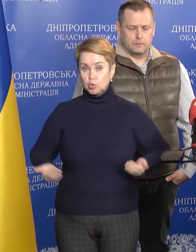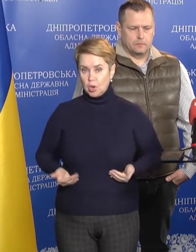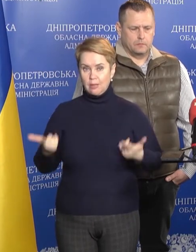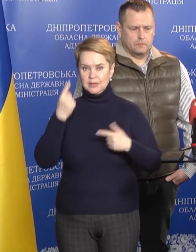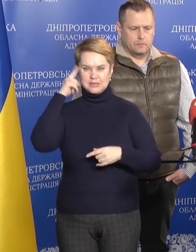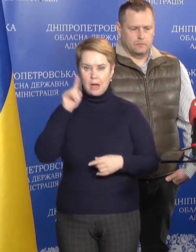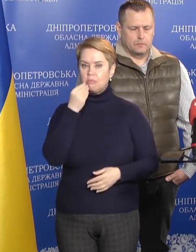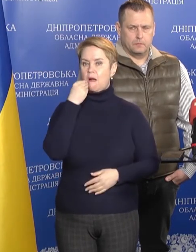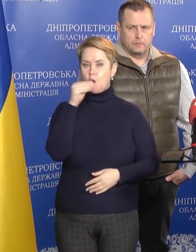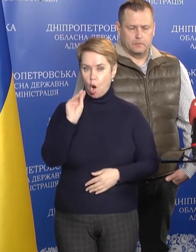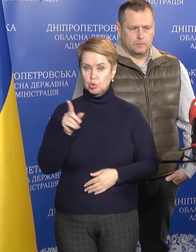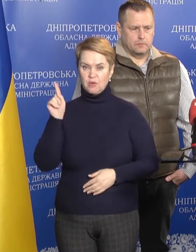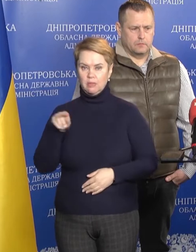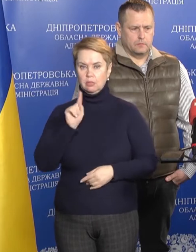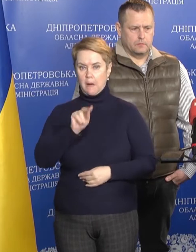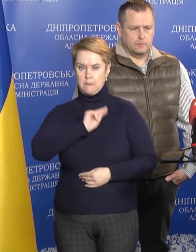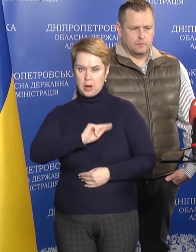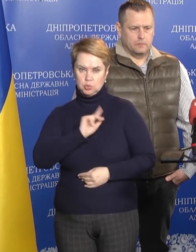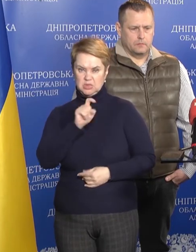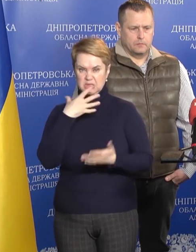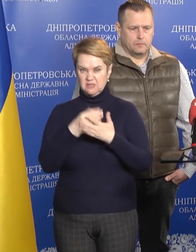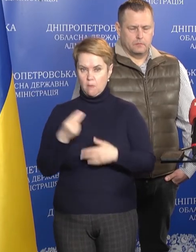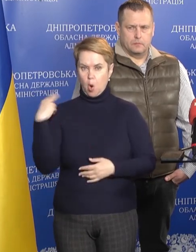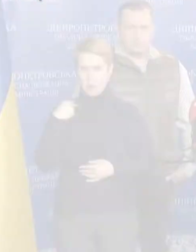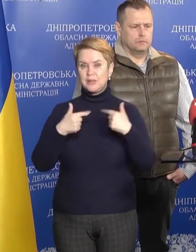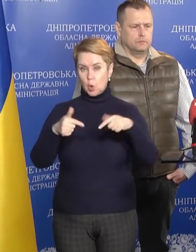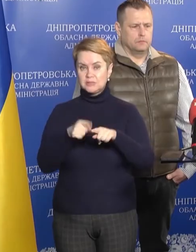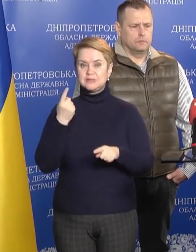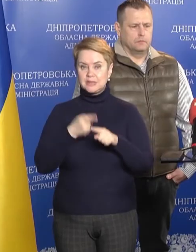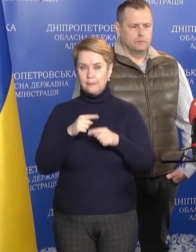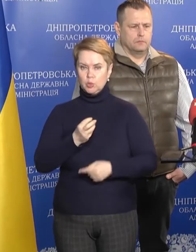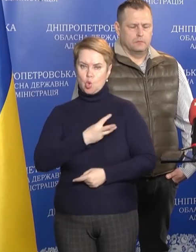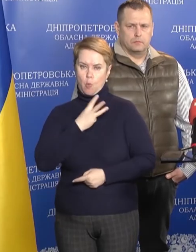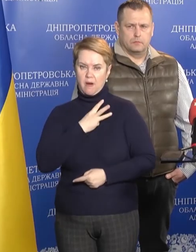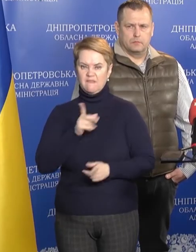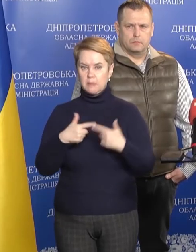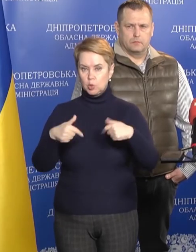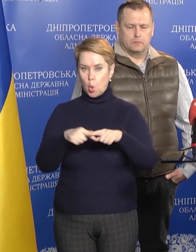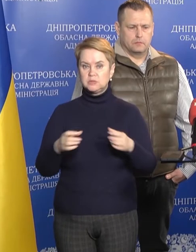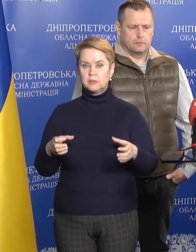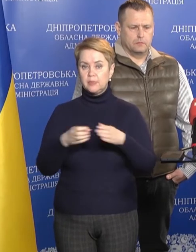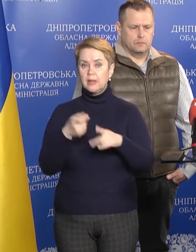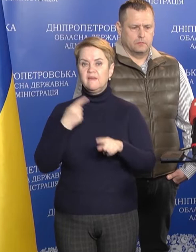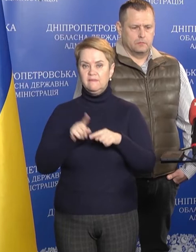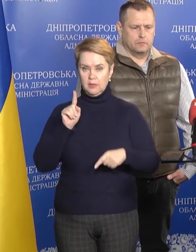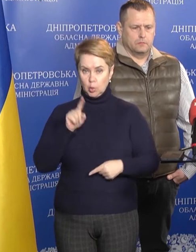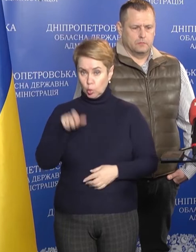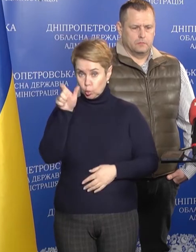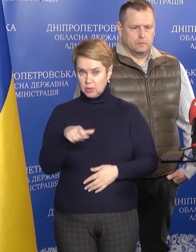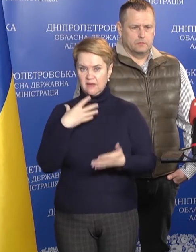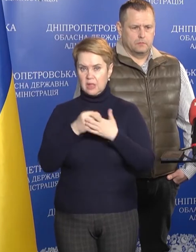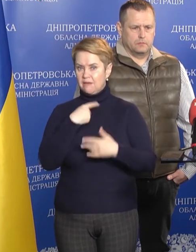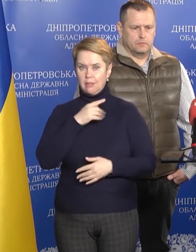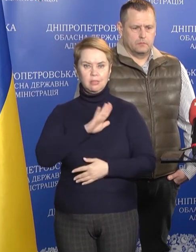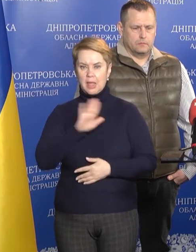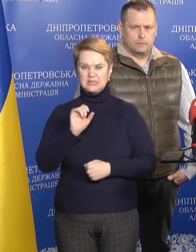який він знає найкращий. Він там працює з своїм командиром роти. Це добровільний підрозділ. Тобто і людина, власне кажучи,